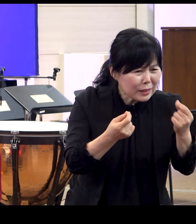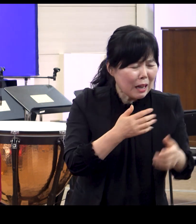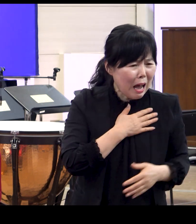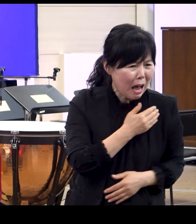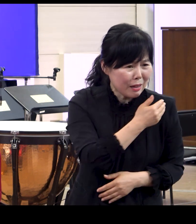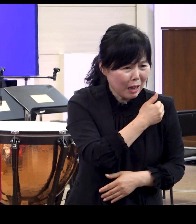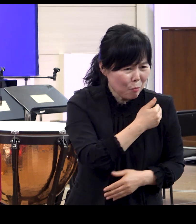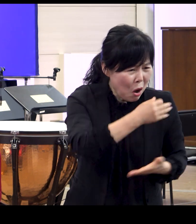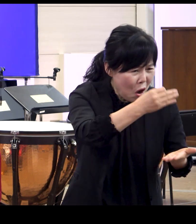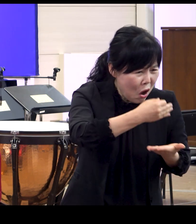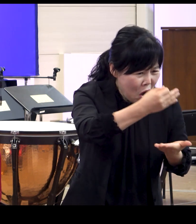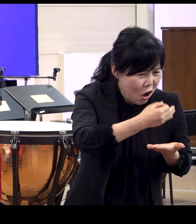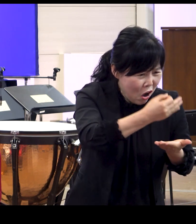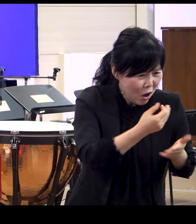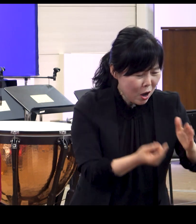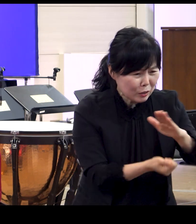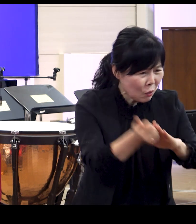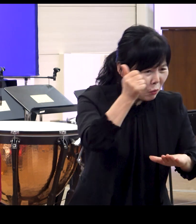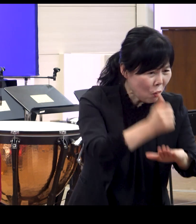동물적인 만족이 아니라